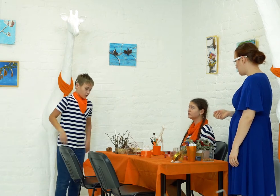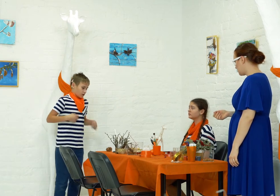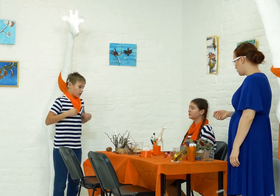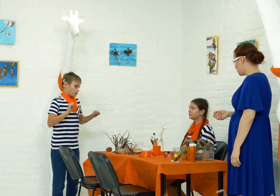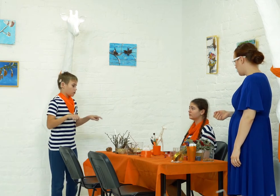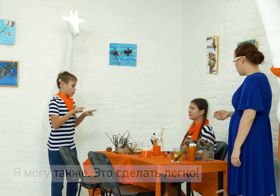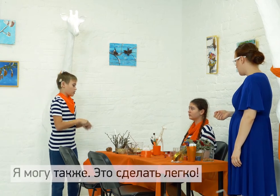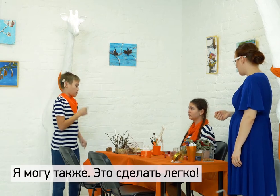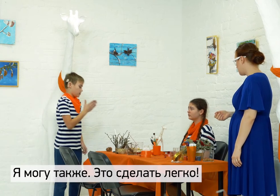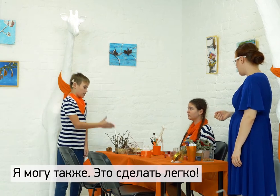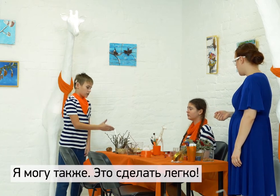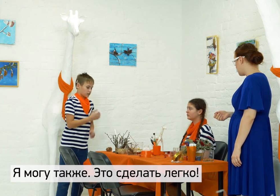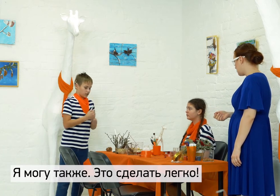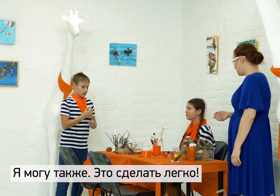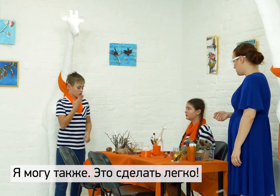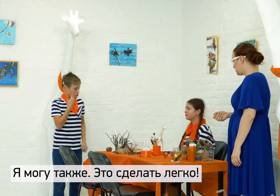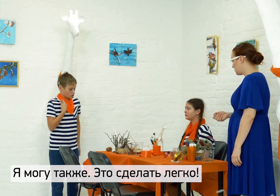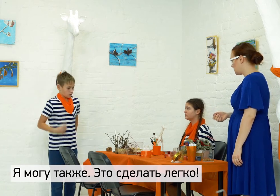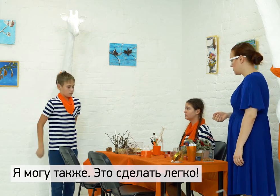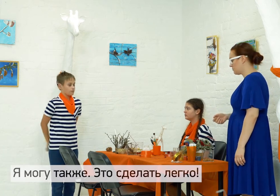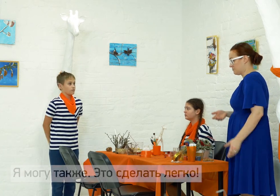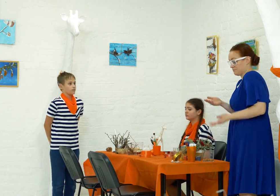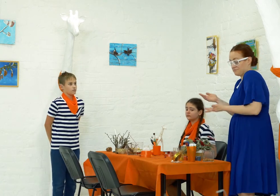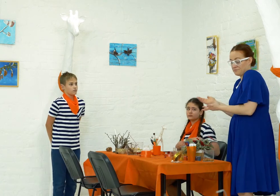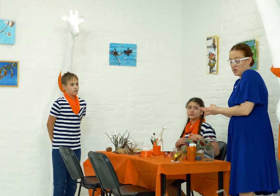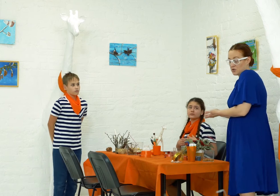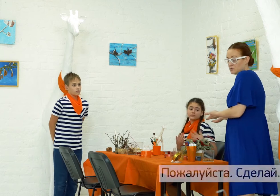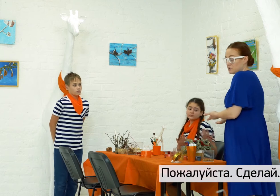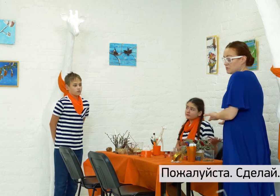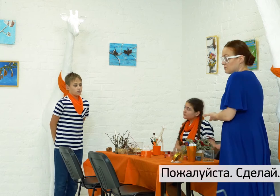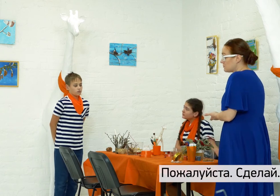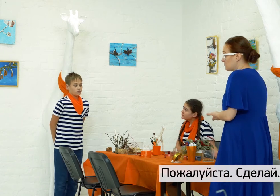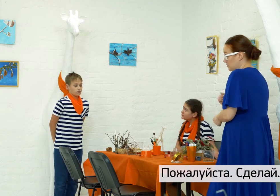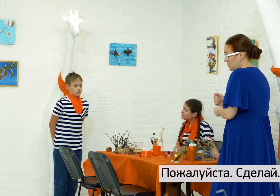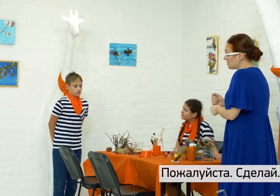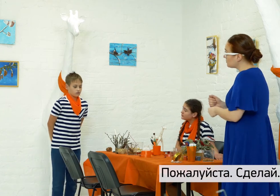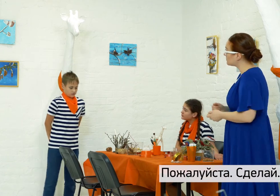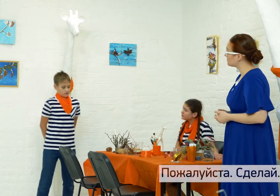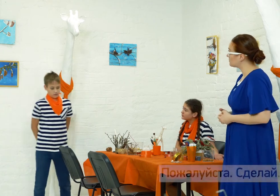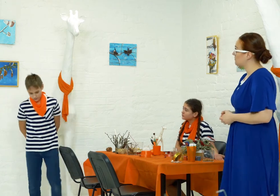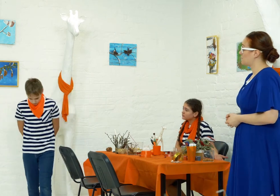Я могу так же это сделать легко. Пожалуйста, сделай.